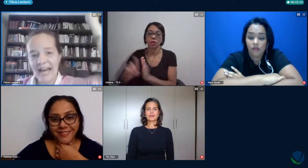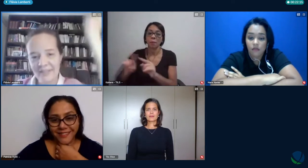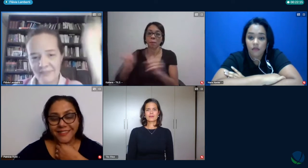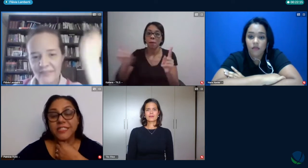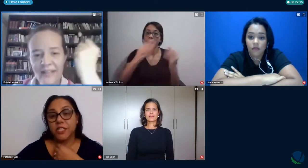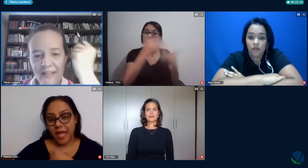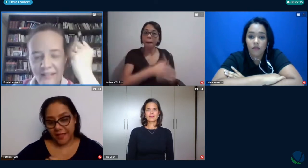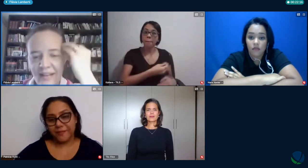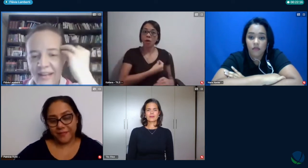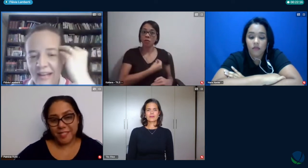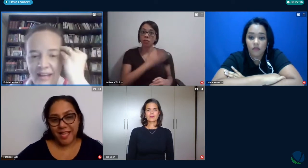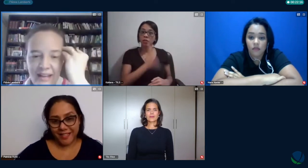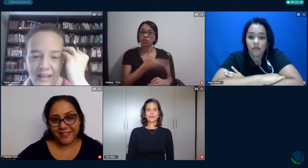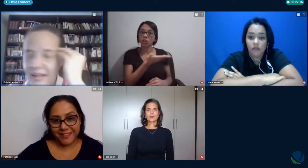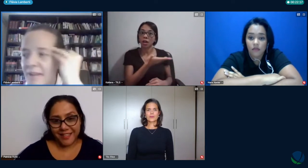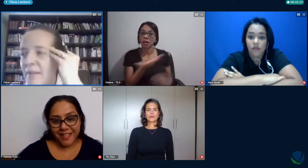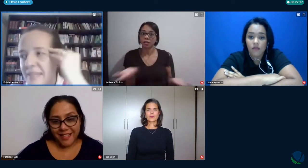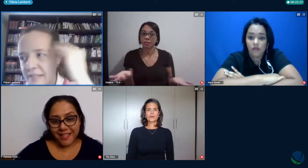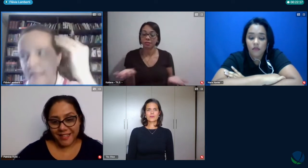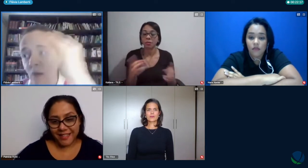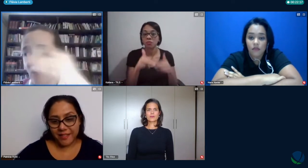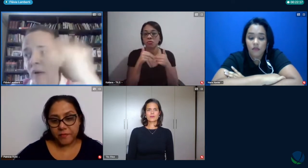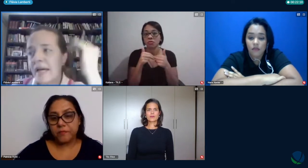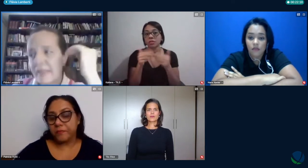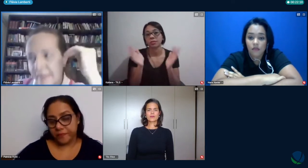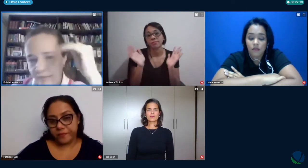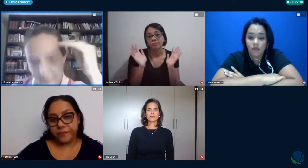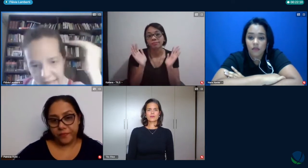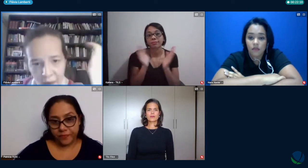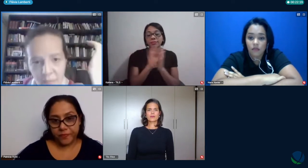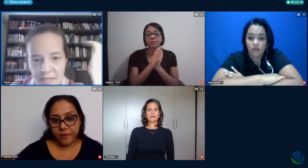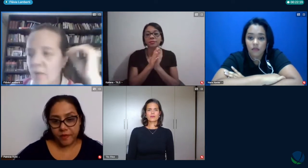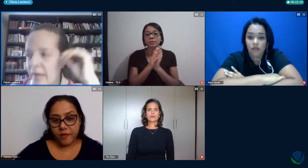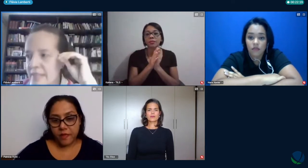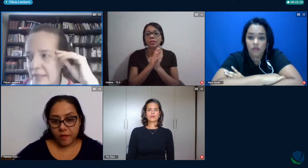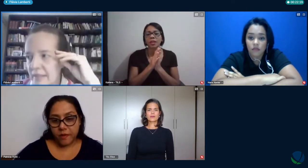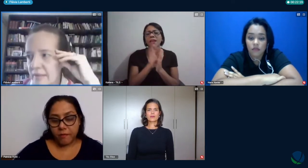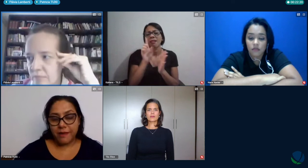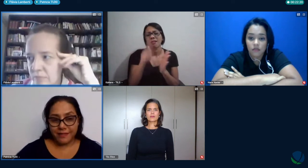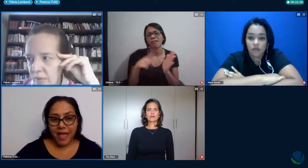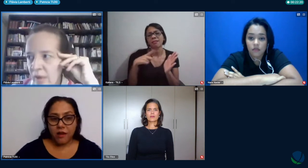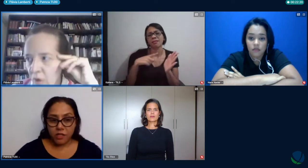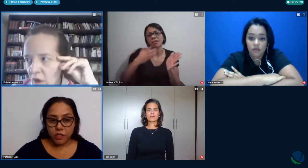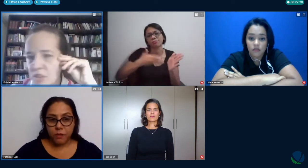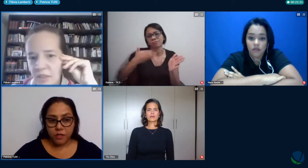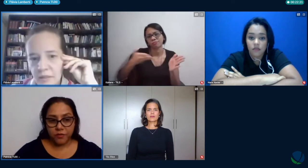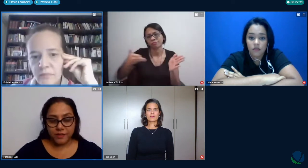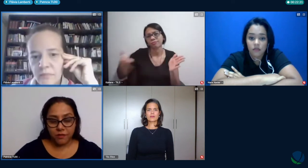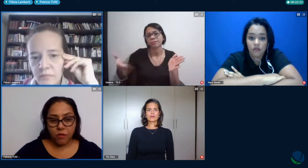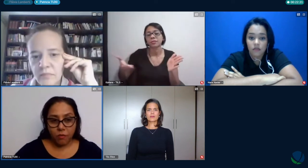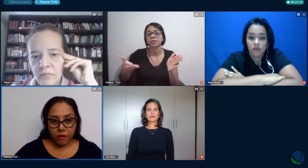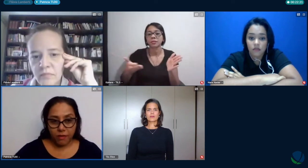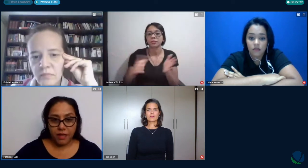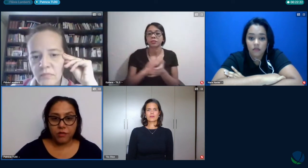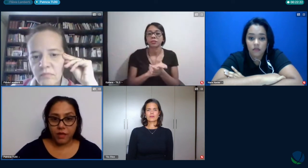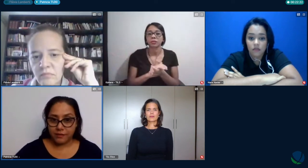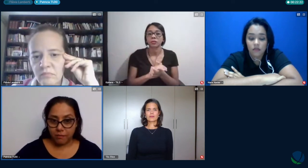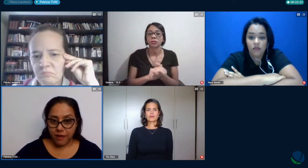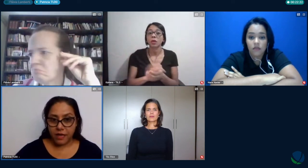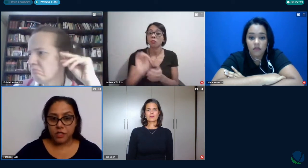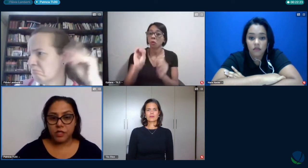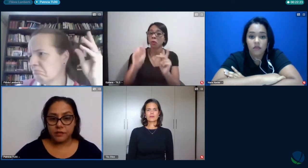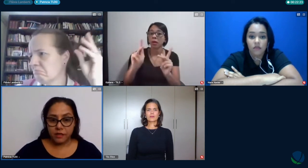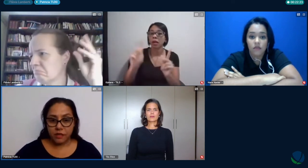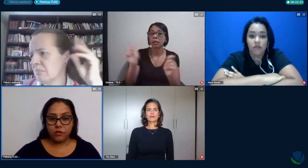está lá, né? Mas, assim, então, é uma sequência... Mas, né, claro, lógico. A gente pode fazer um complemento